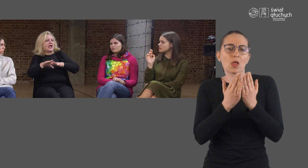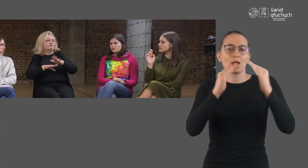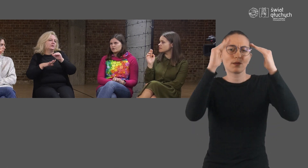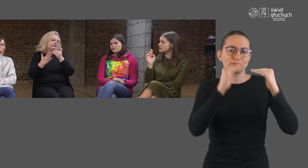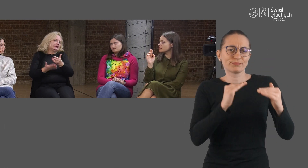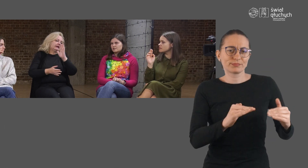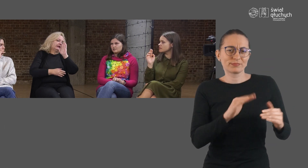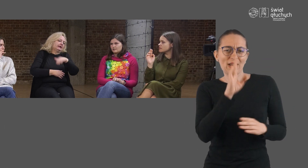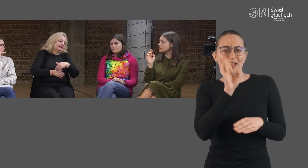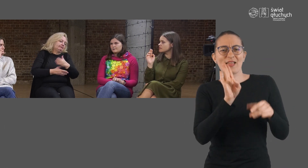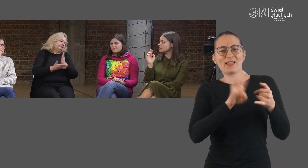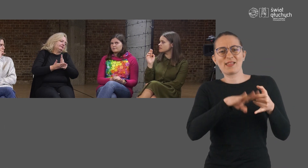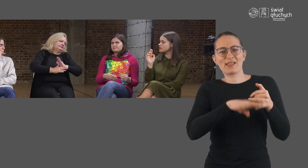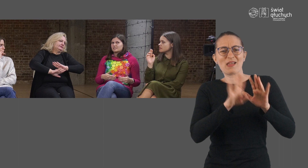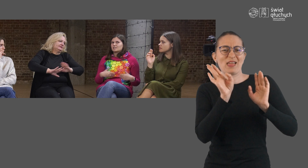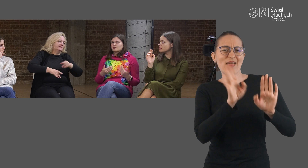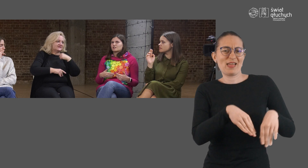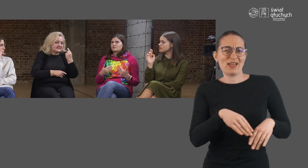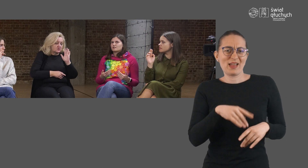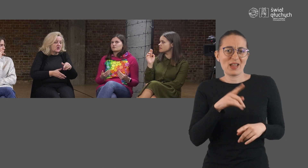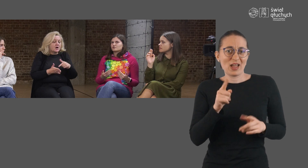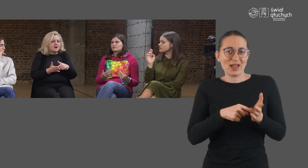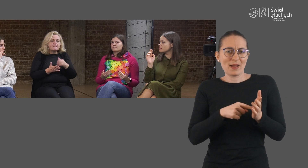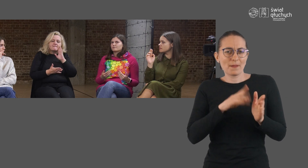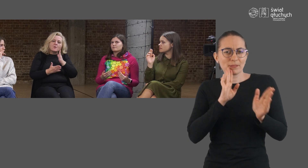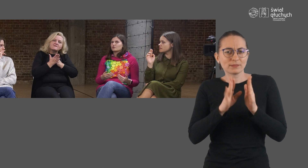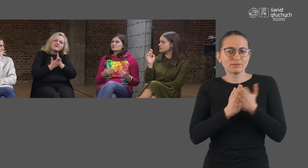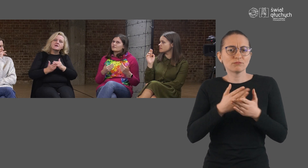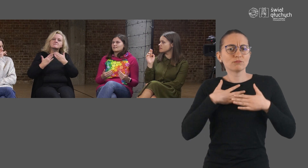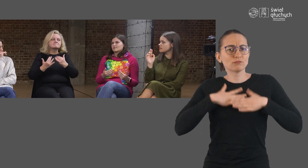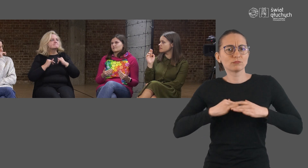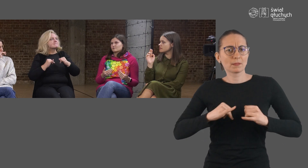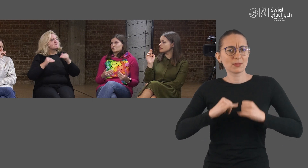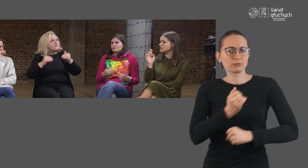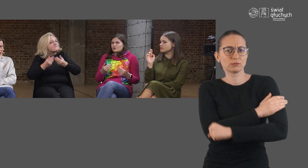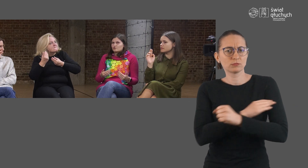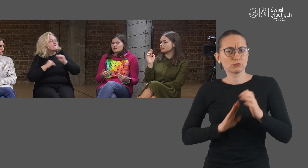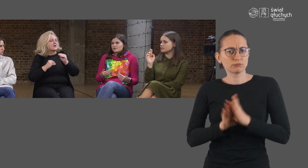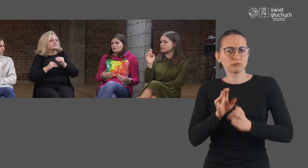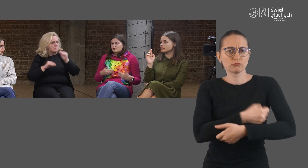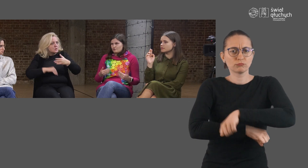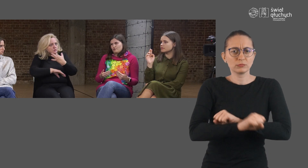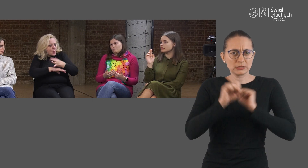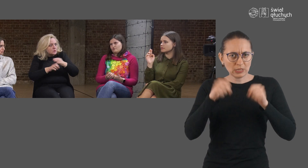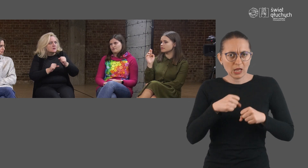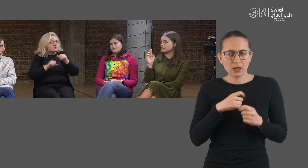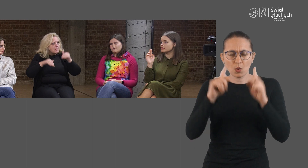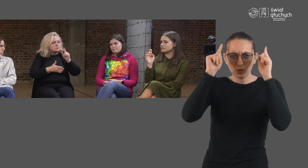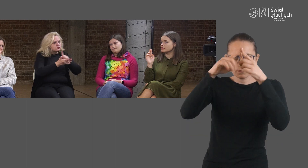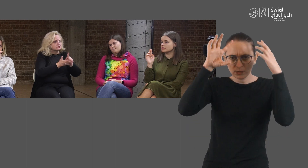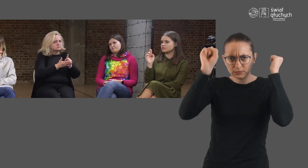mieć zawód i tyle. Jakby nie daje mi się na tej wiary w to, że mogą coś więcej, mogą pójść na uczelnię, mogą coś